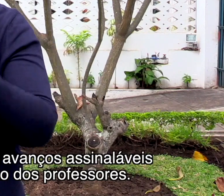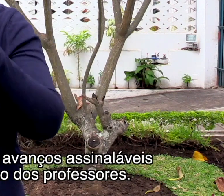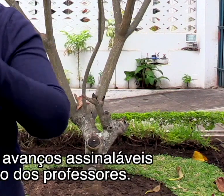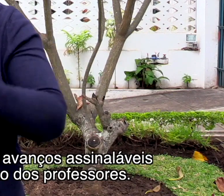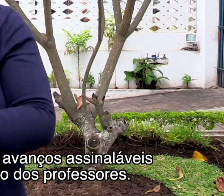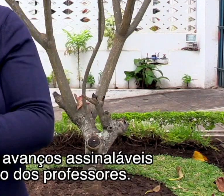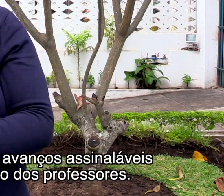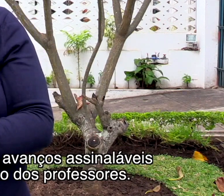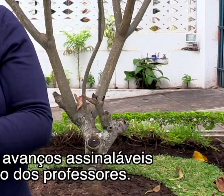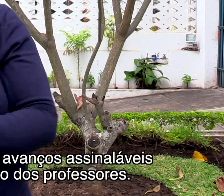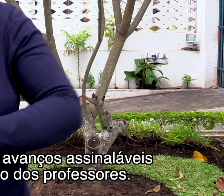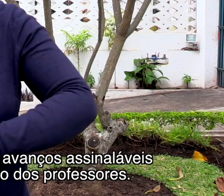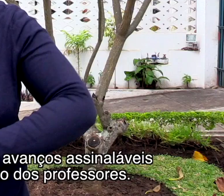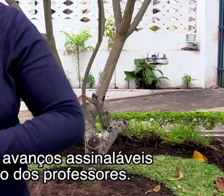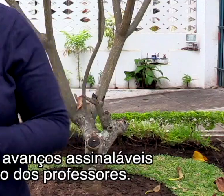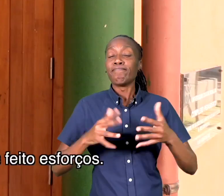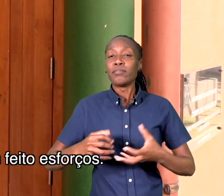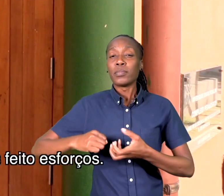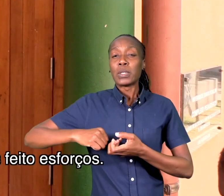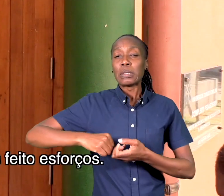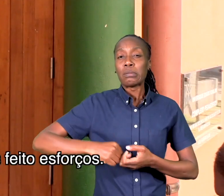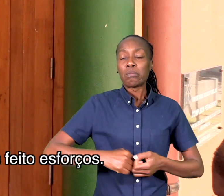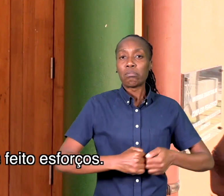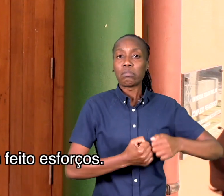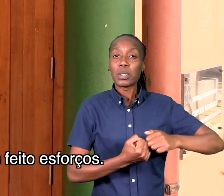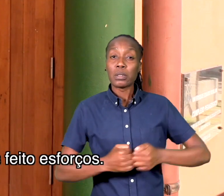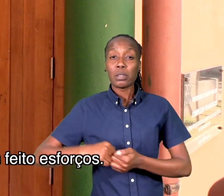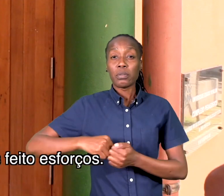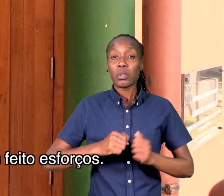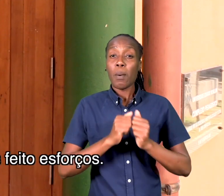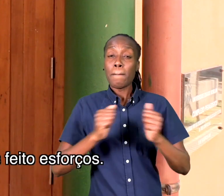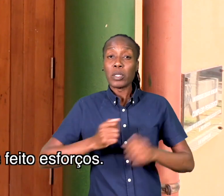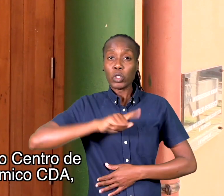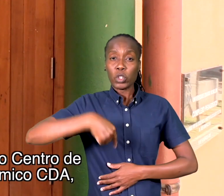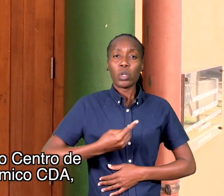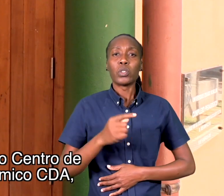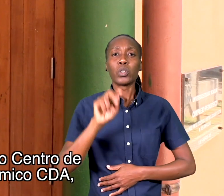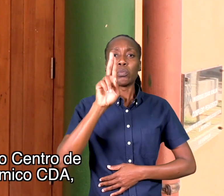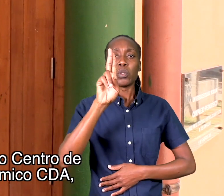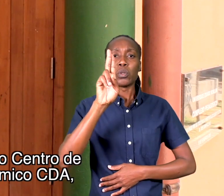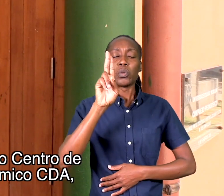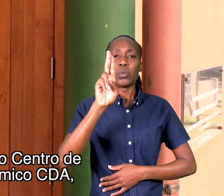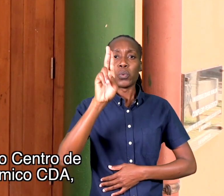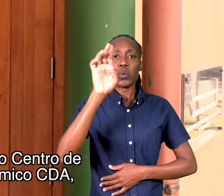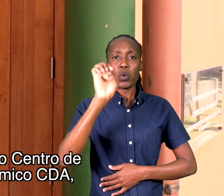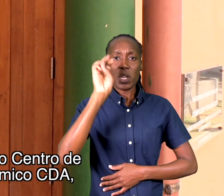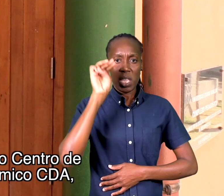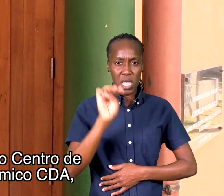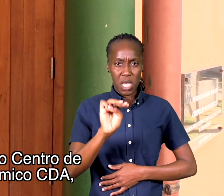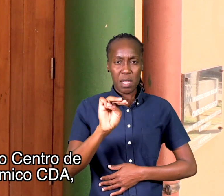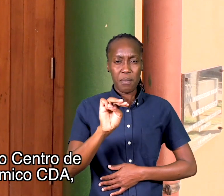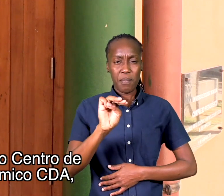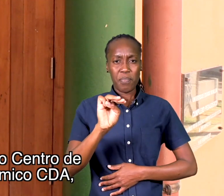no que toca à formação dos professores. Tem sido um desafio e temos feito esforços. A Universidade Eduardo